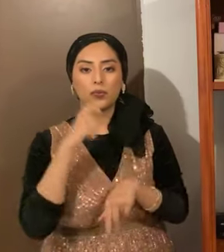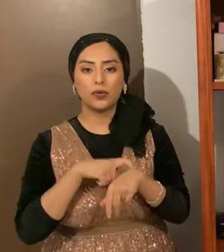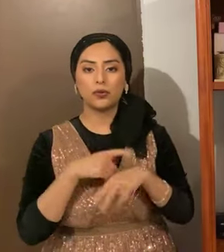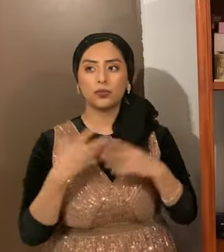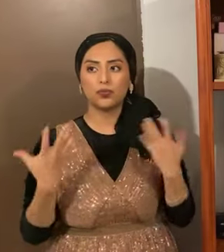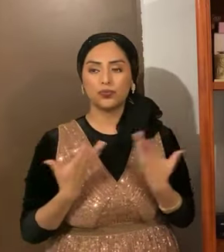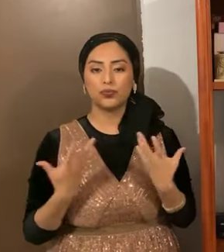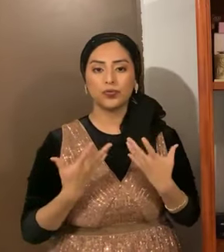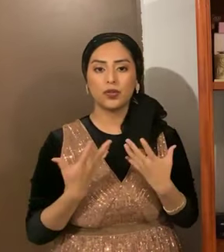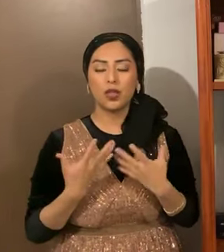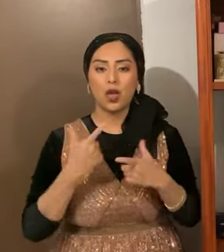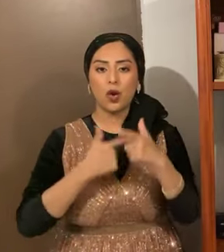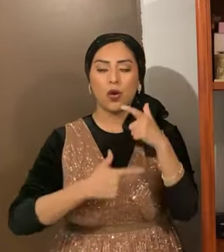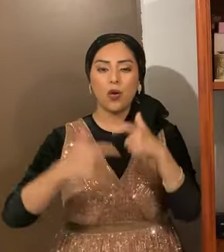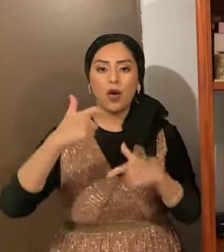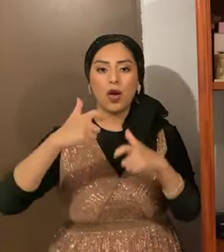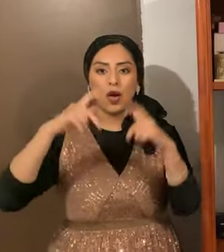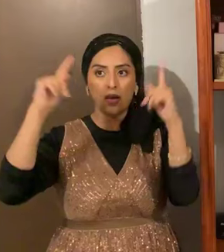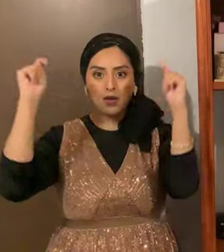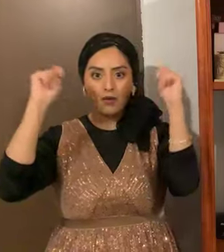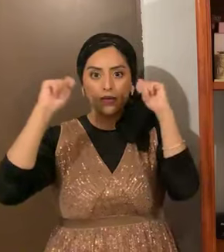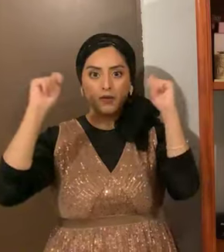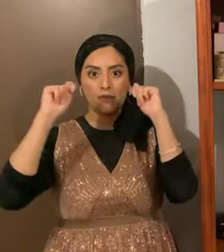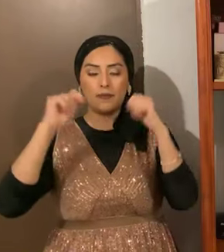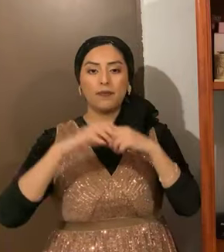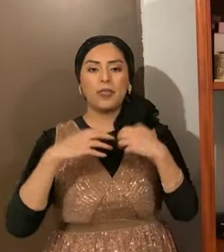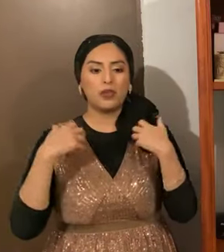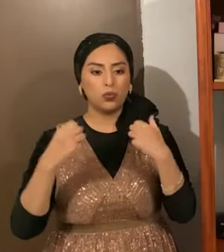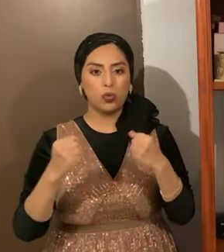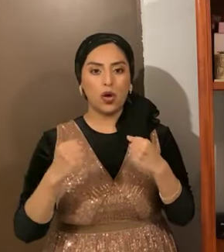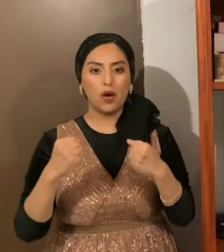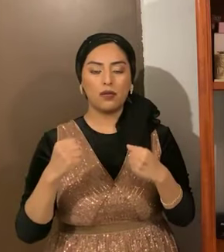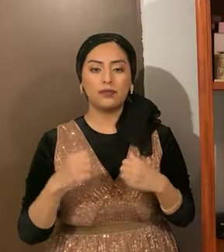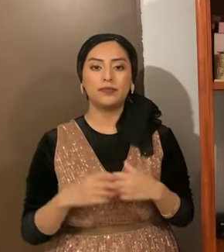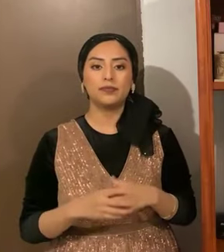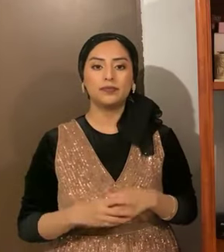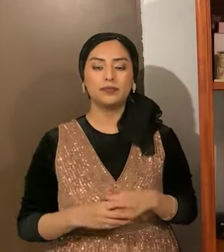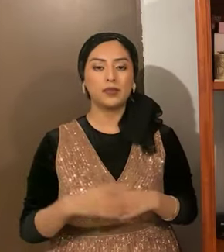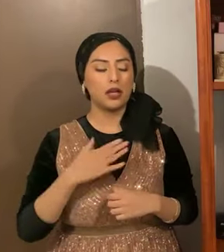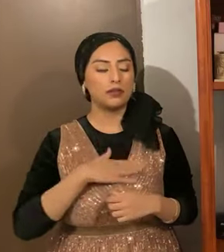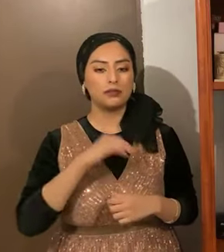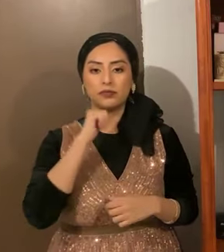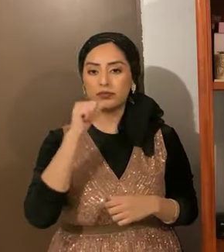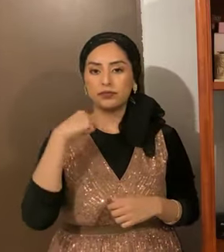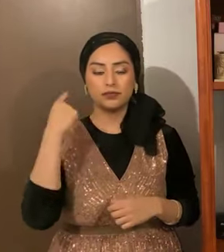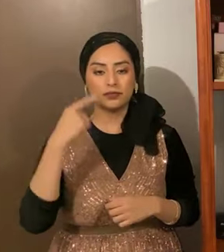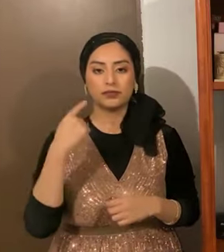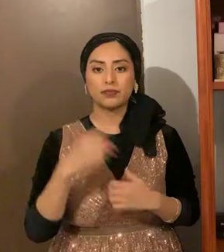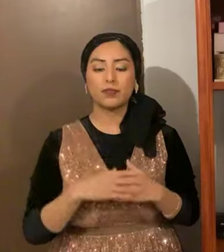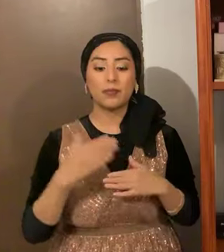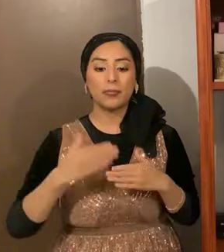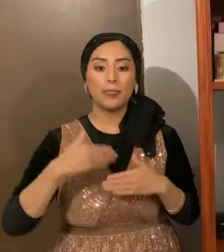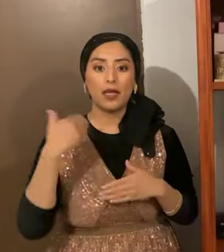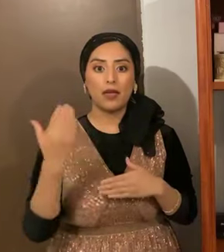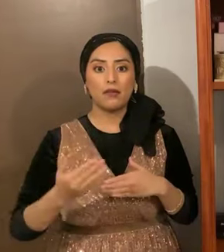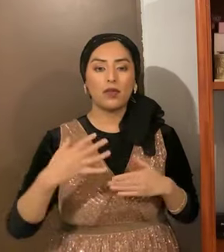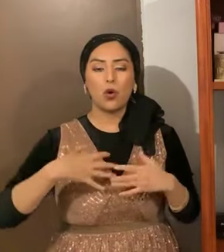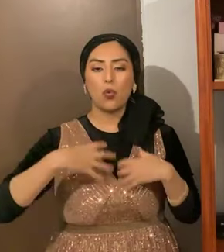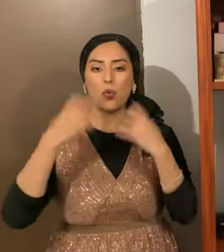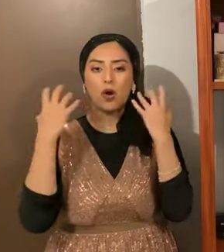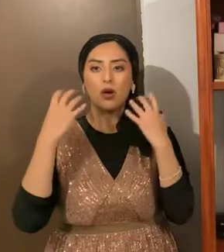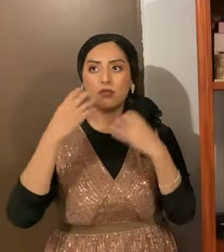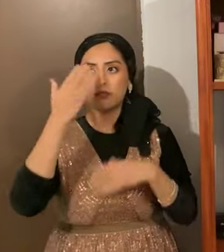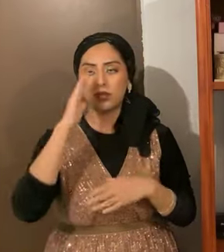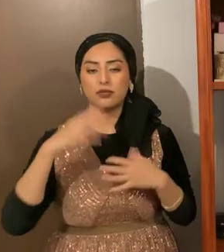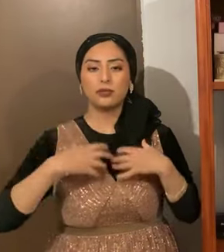¿Cuál? La gran tribulación agarrará toda su fuerza. No estoy loco. Y después la ira del